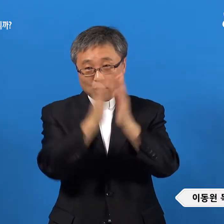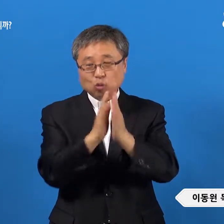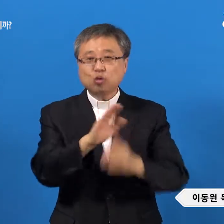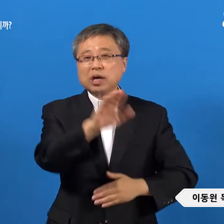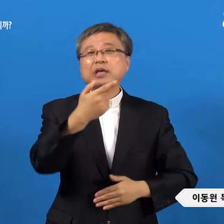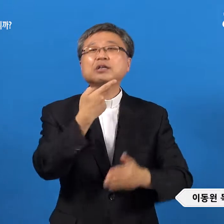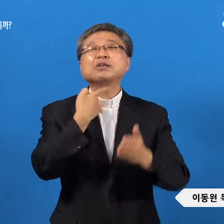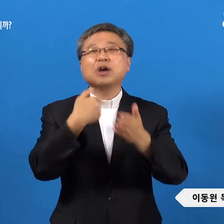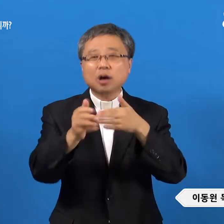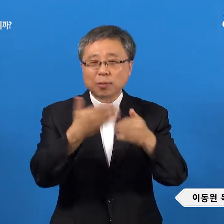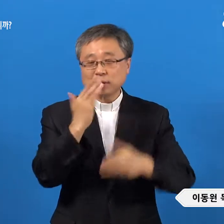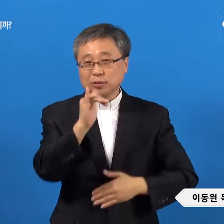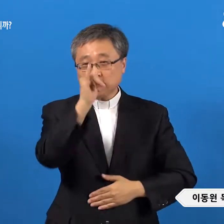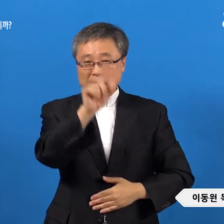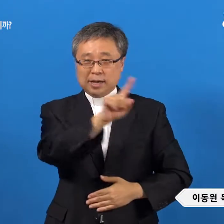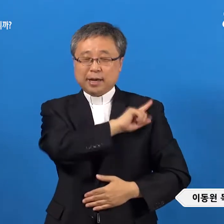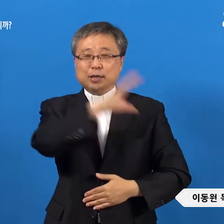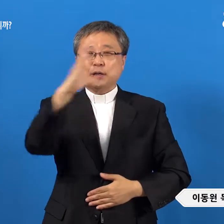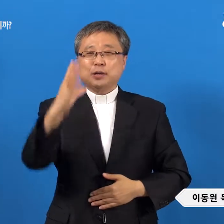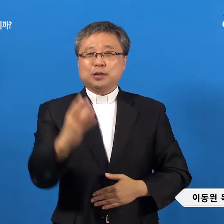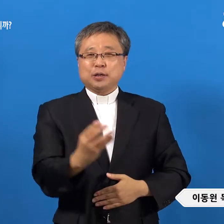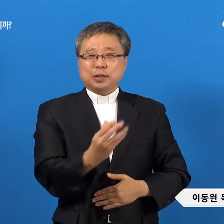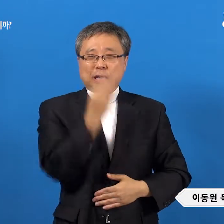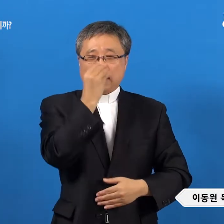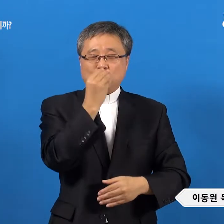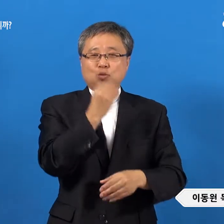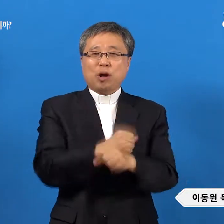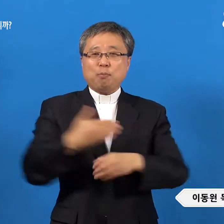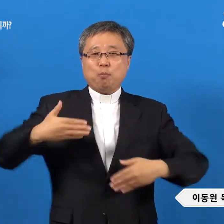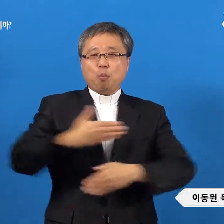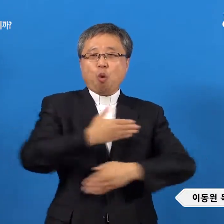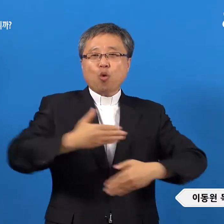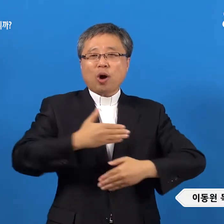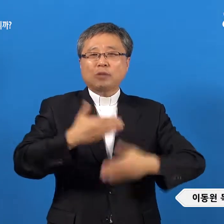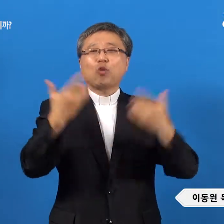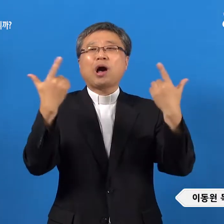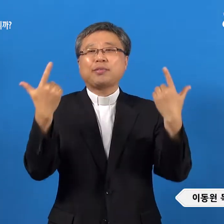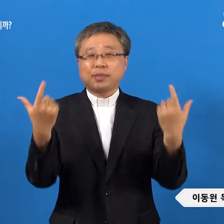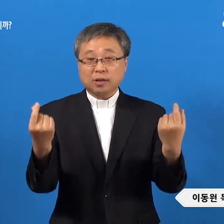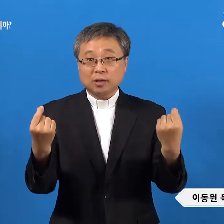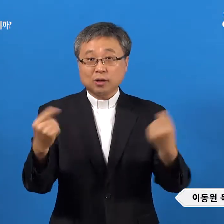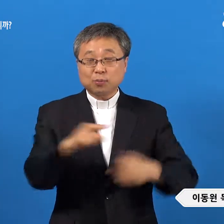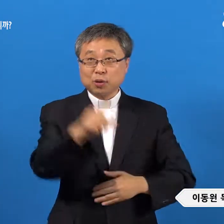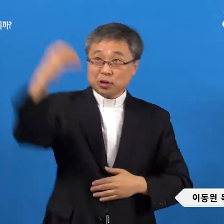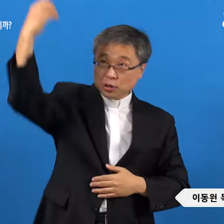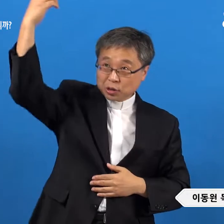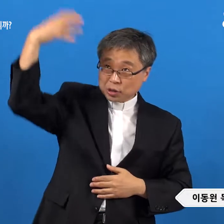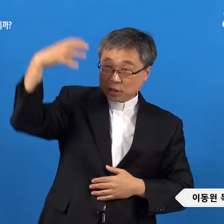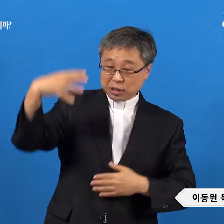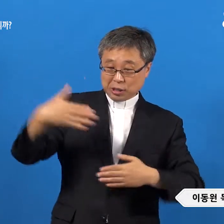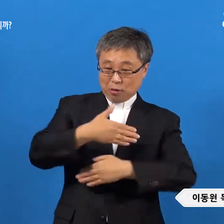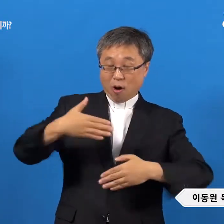수 있는 가장 거룩한 목욕과도 같은 것입니다. 여러분, 샤워하고 목욕하고 나면